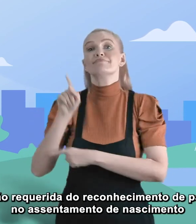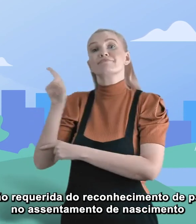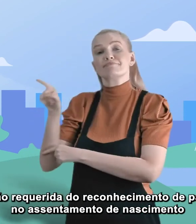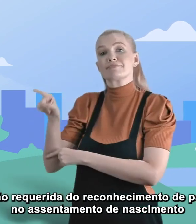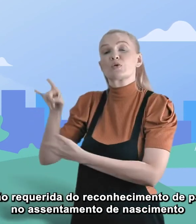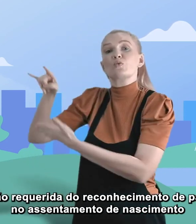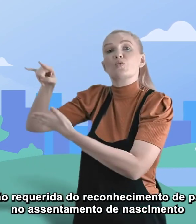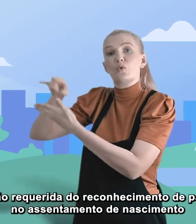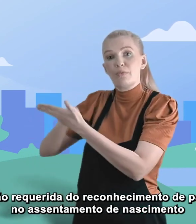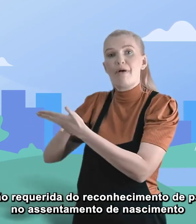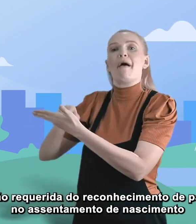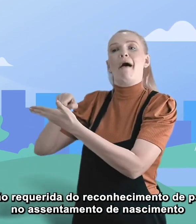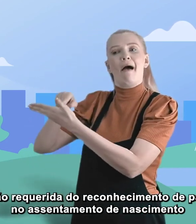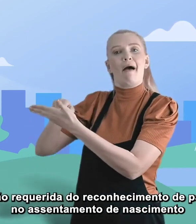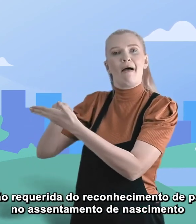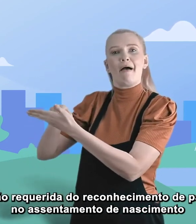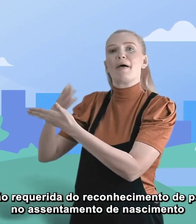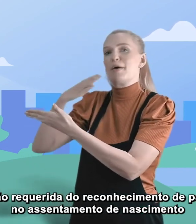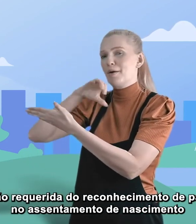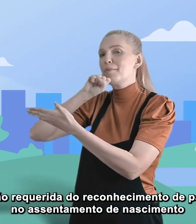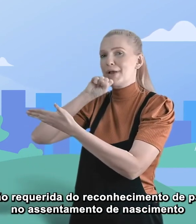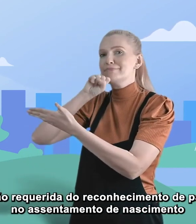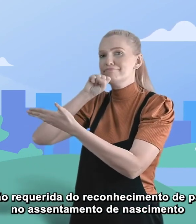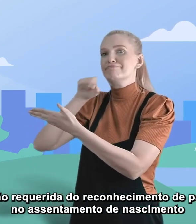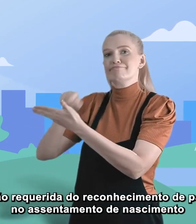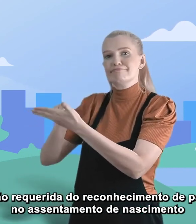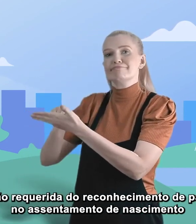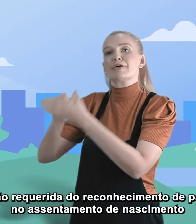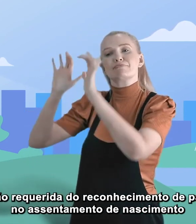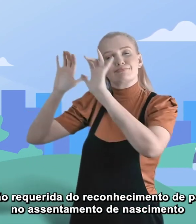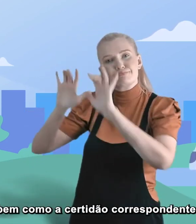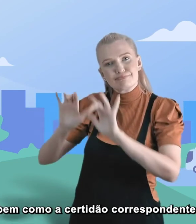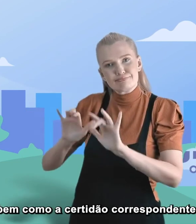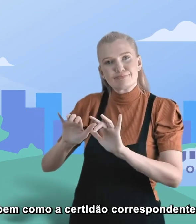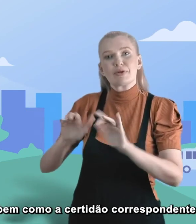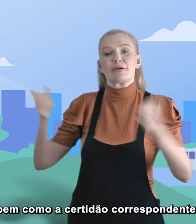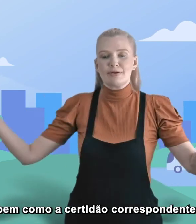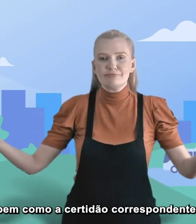reconhecimento de paternidade no assentamento de nascimento, bem como